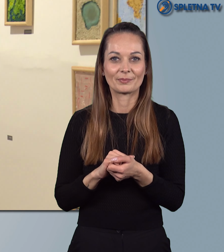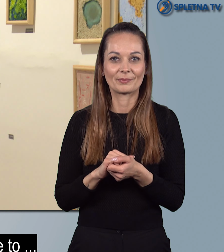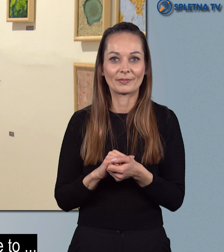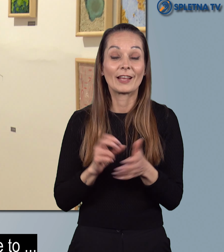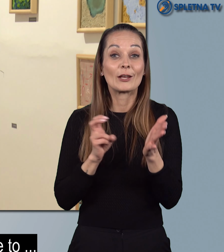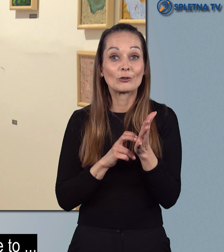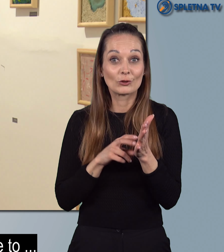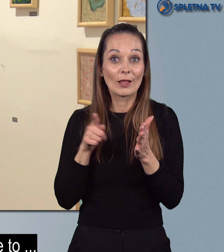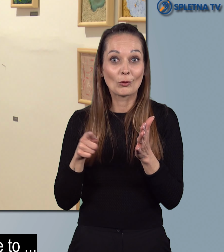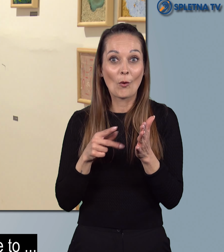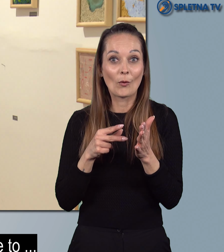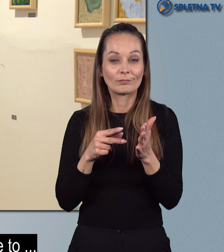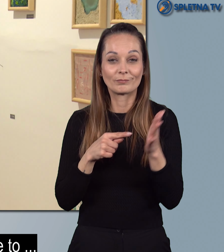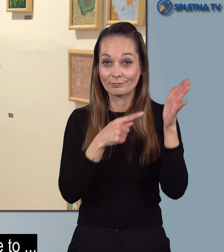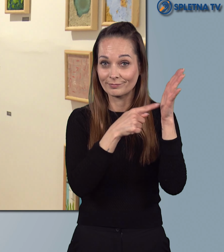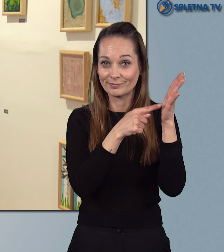Pa še to.